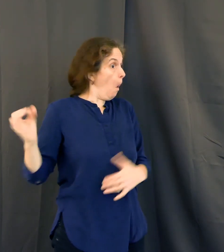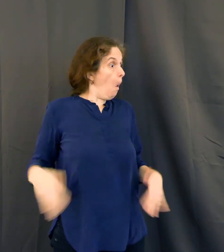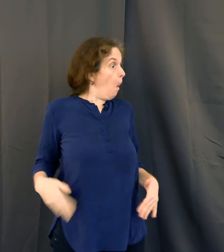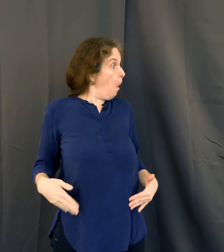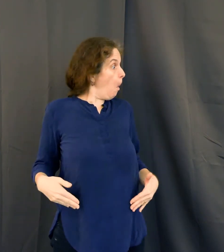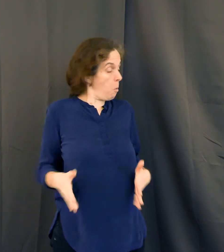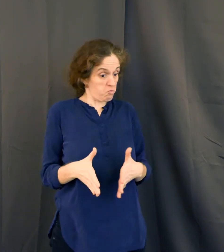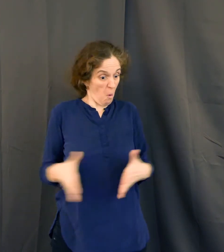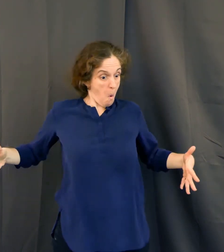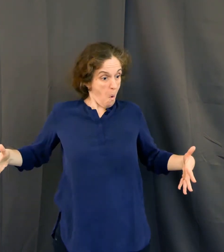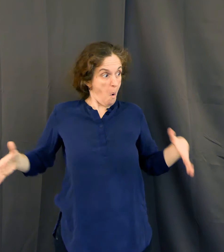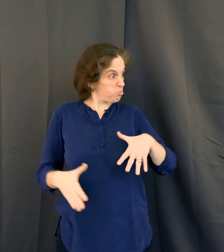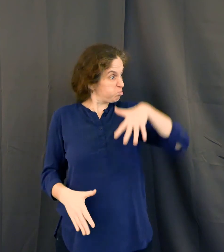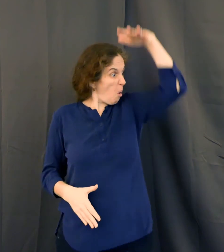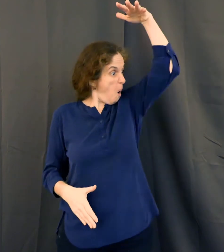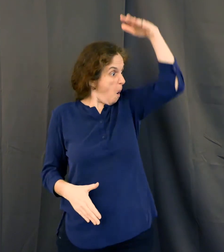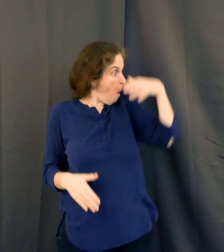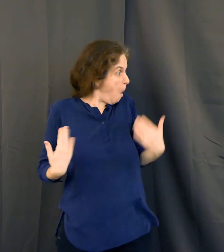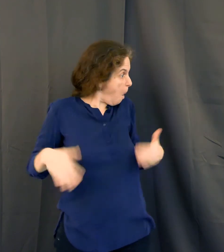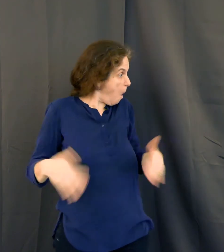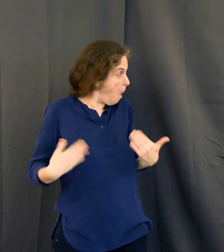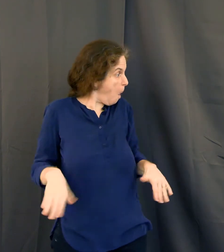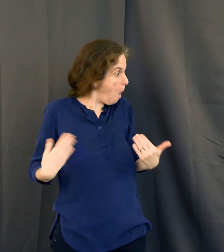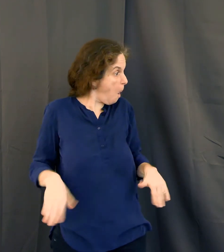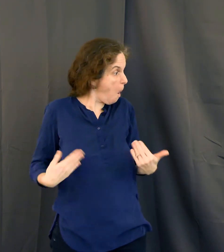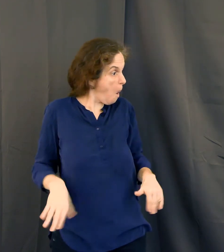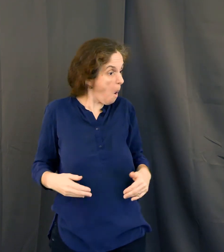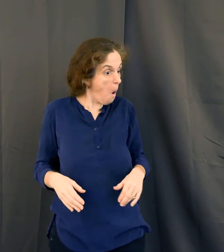Mais il est énorme et grand.